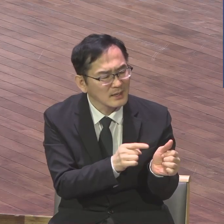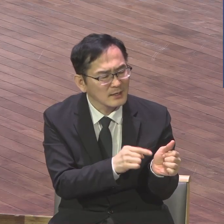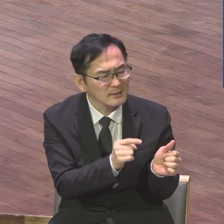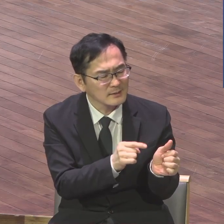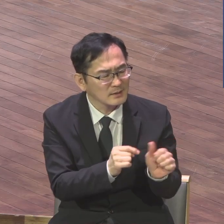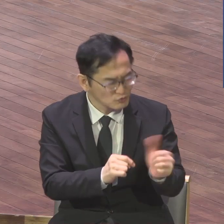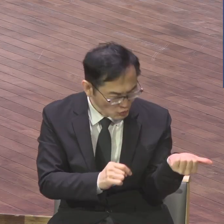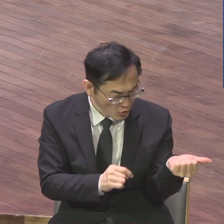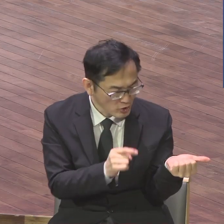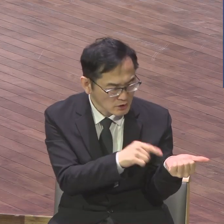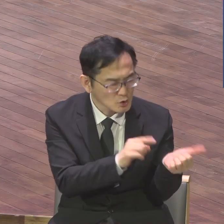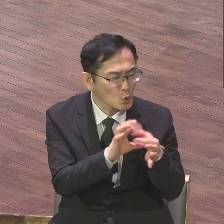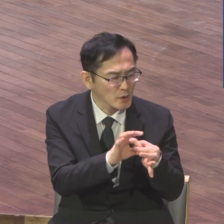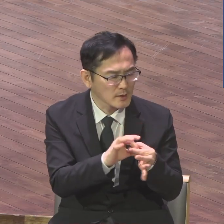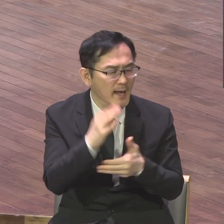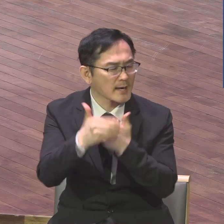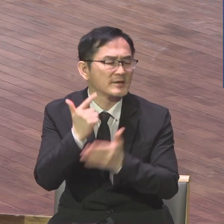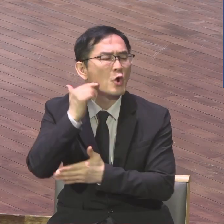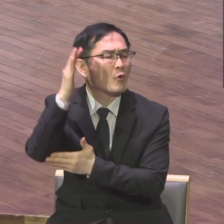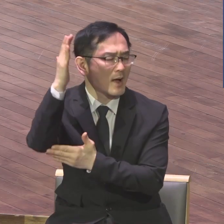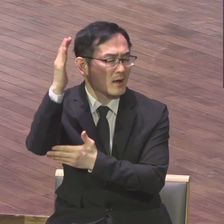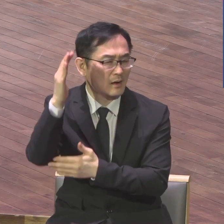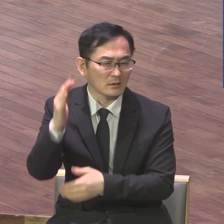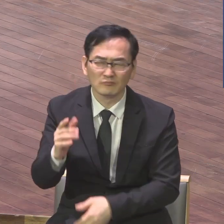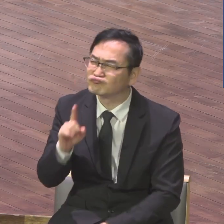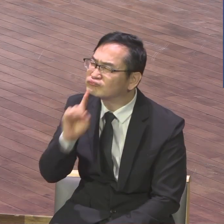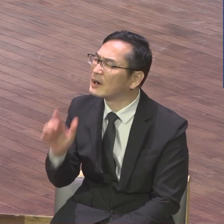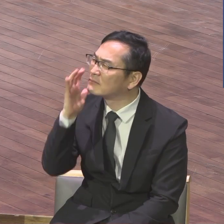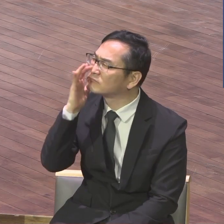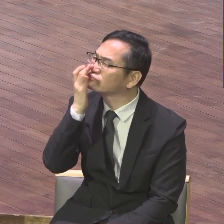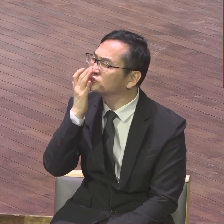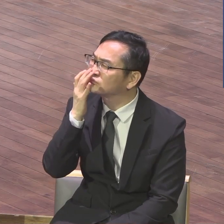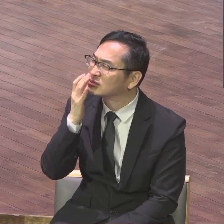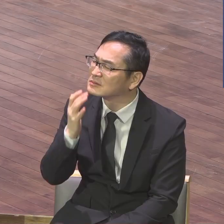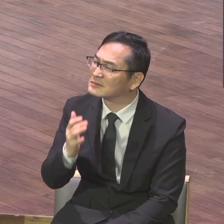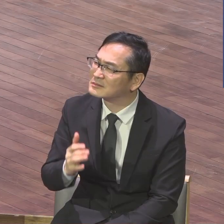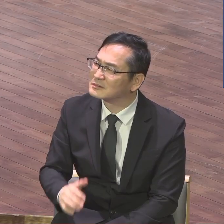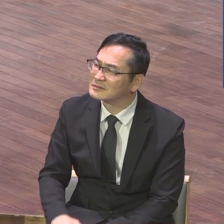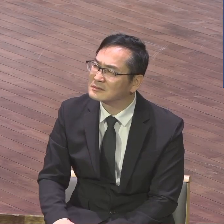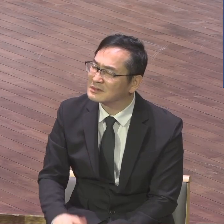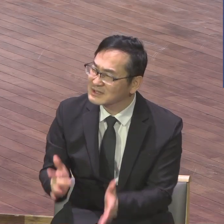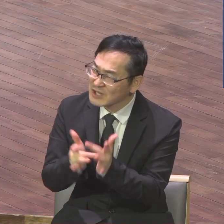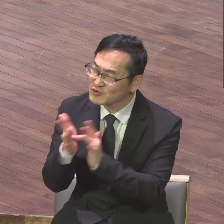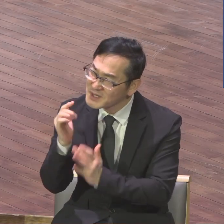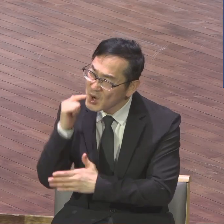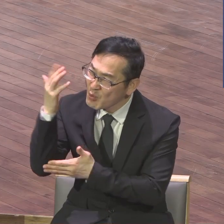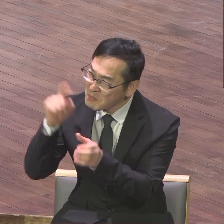사건 통해서 하나님의 아들이 영광을 받게 하기 위해서 이렇게 하셨다.